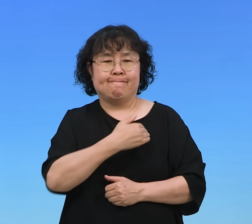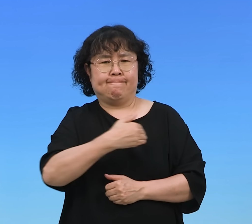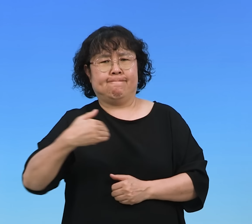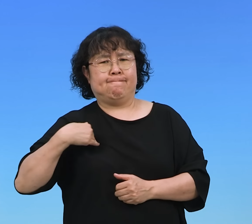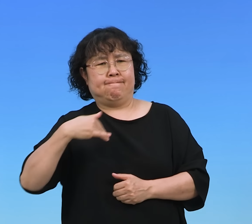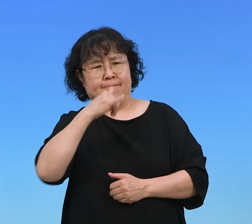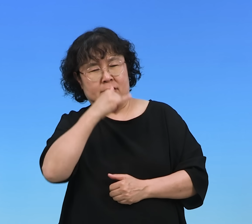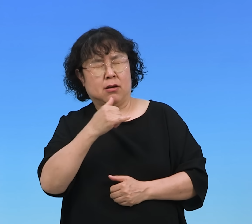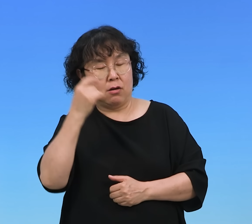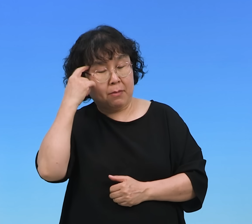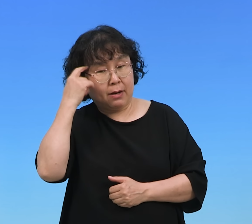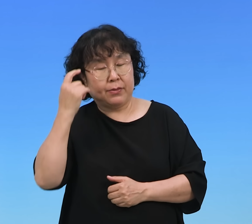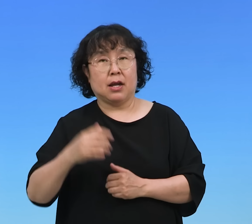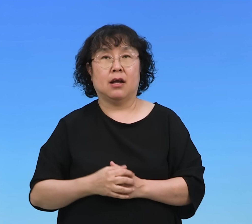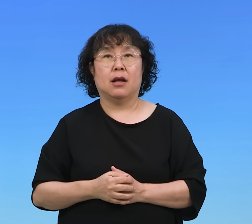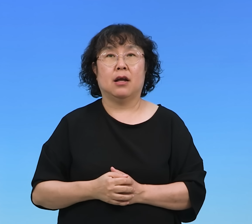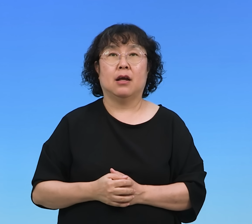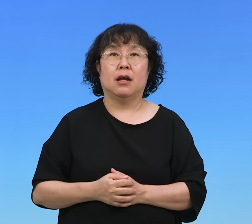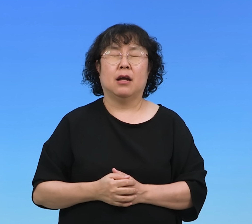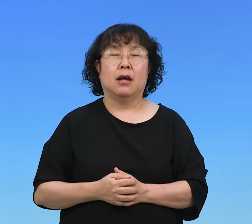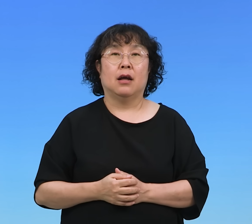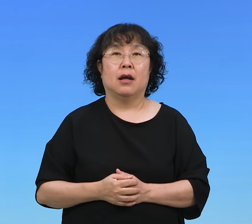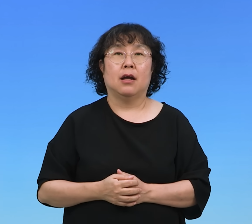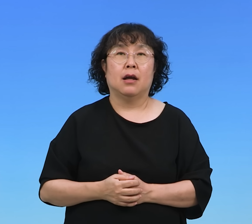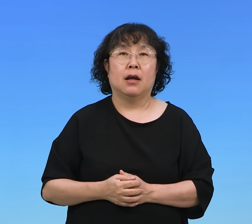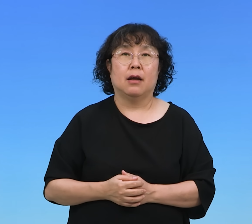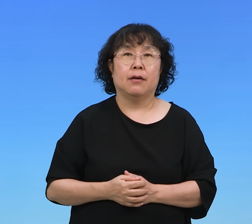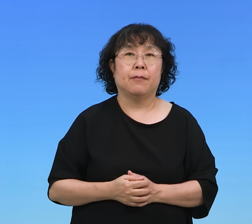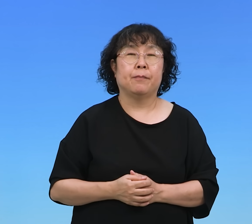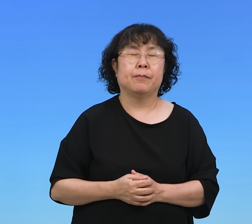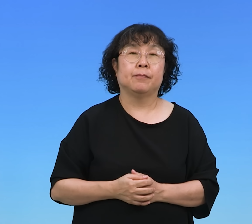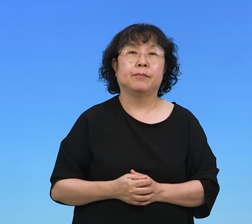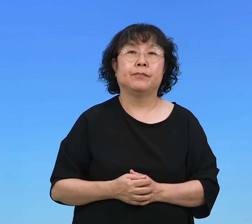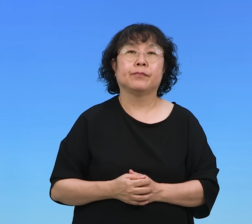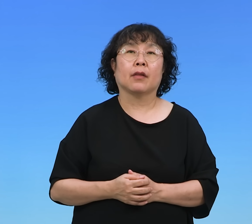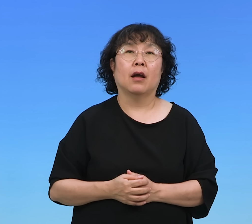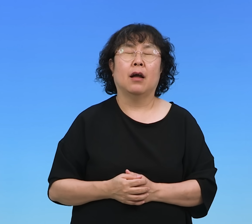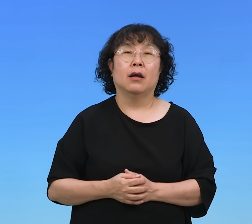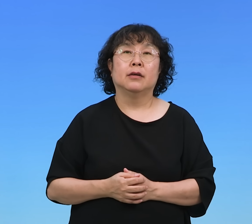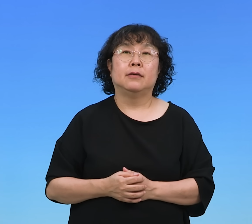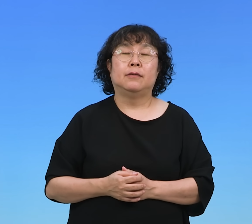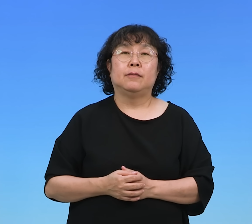미국식으로 말하면 또, 하이, 저 사람은 또 영어도 못하면서, 아메리칸 드림.